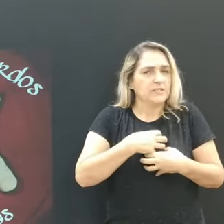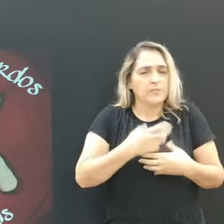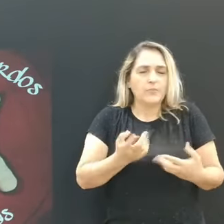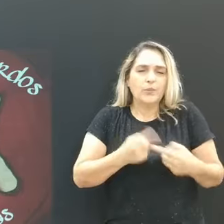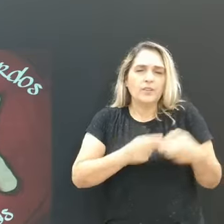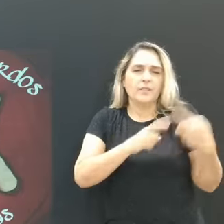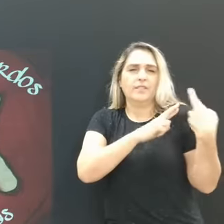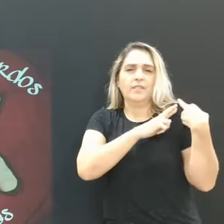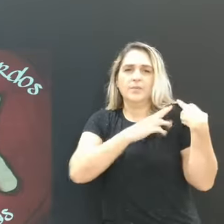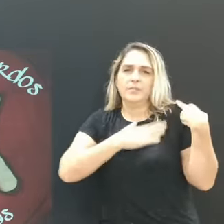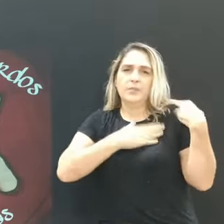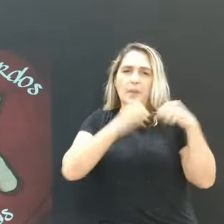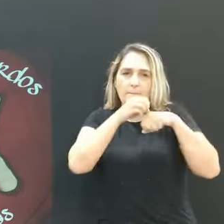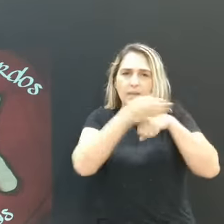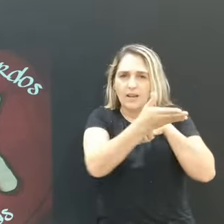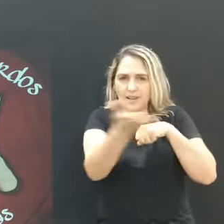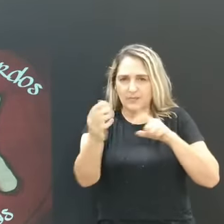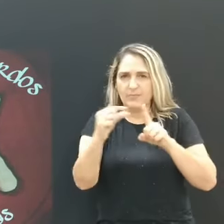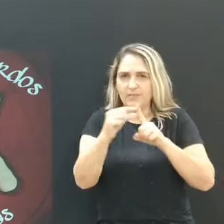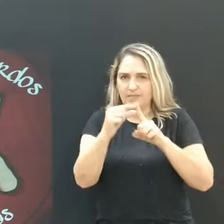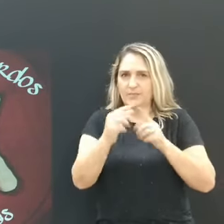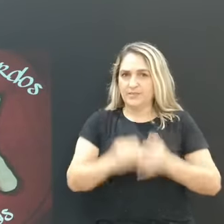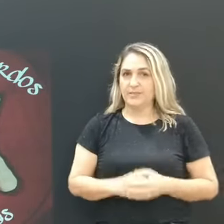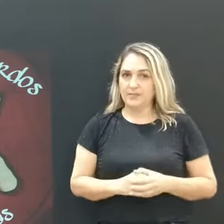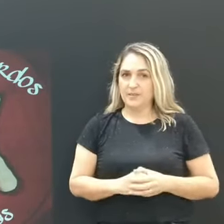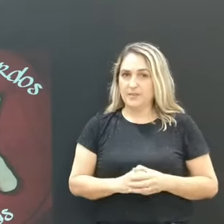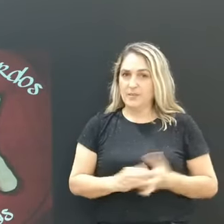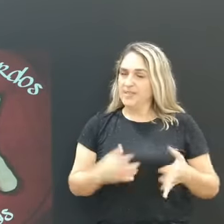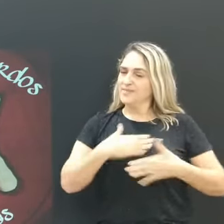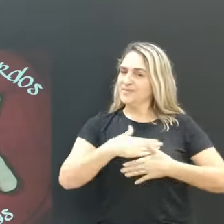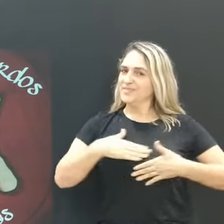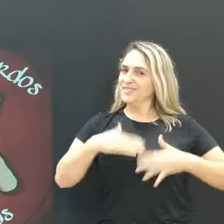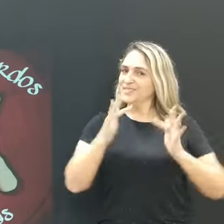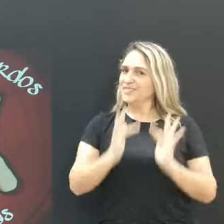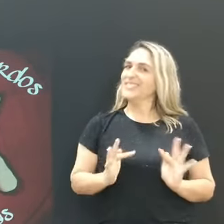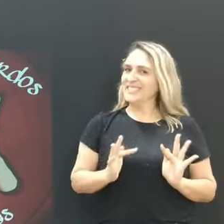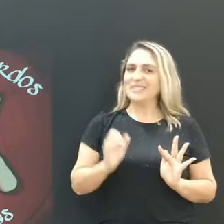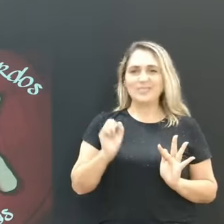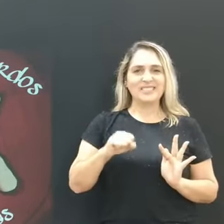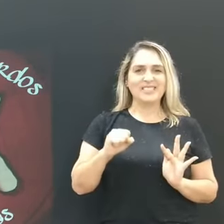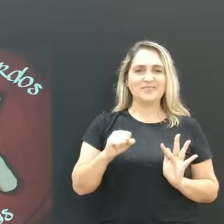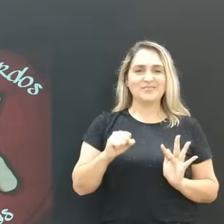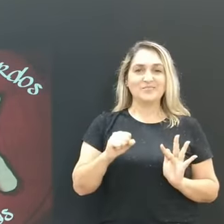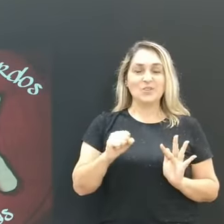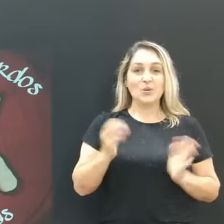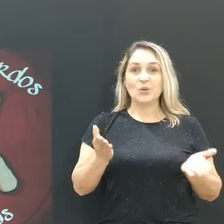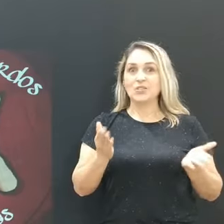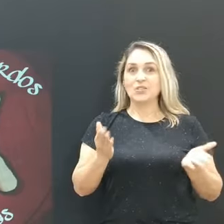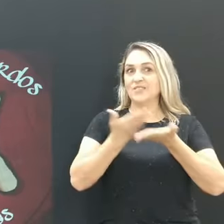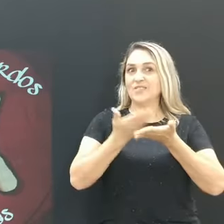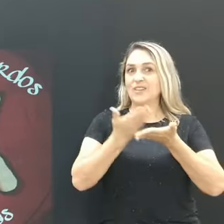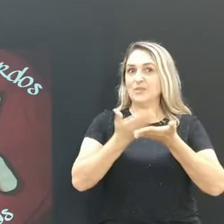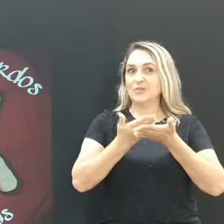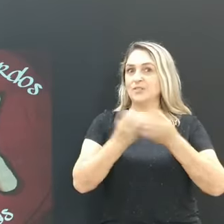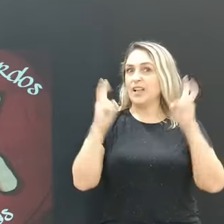Eu estou bem, muito bem, mas me sinto assim um pouquinho o coração meio que umas batidas mais fortes, porque eu estou